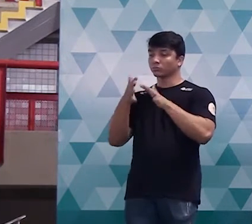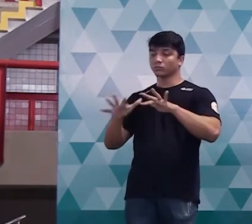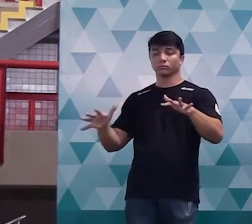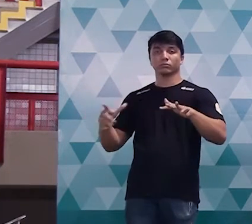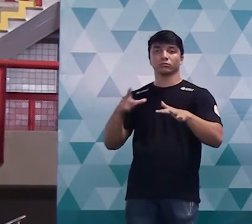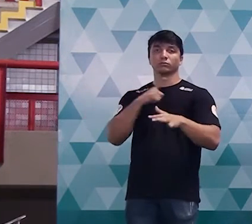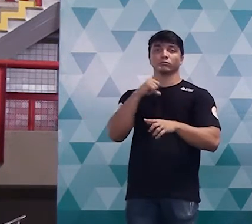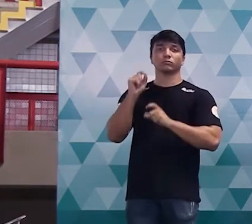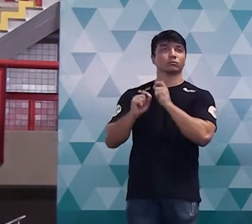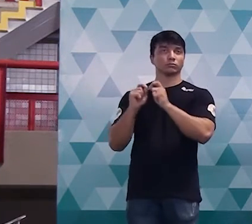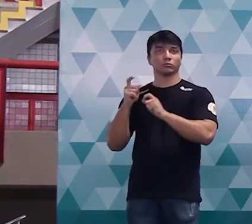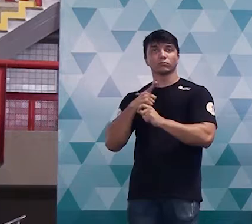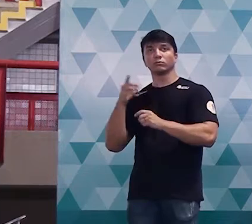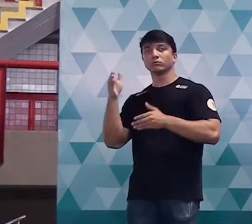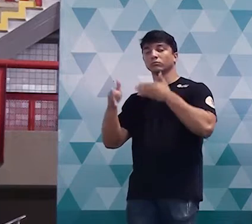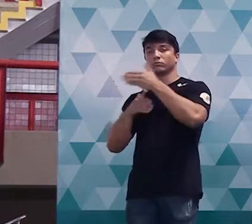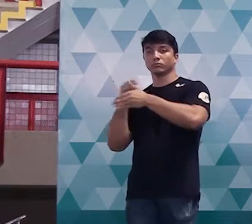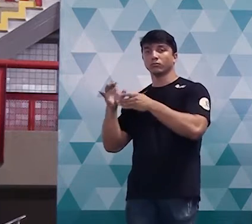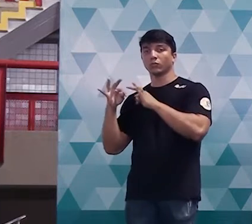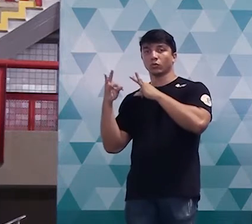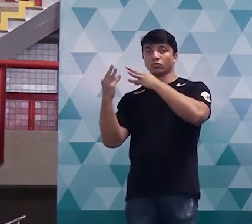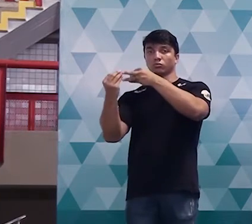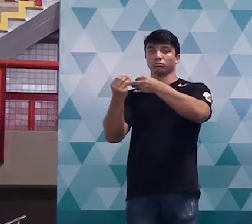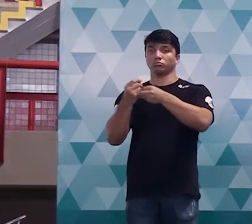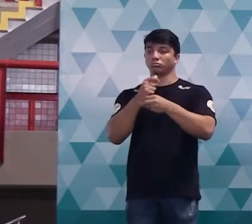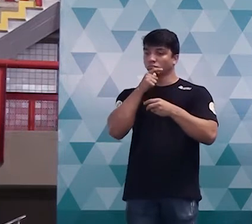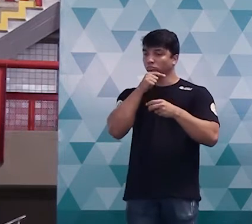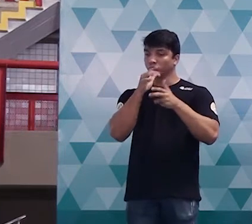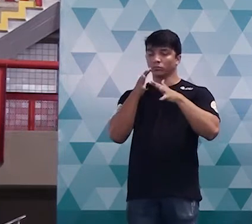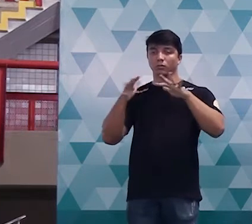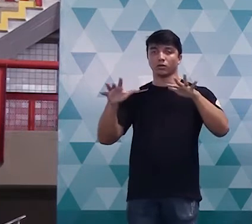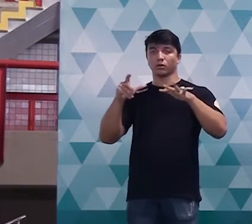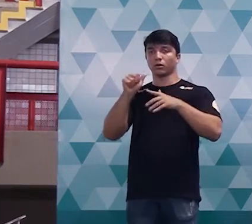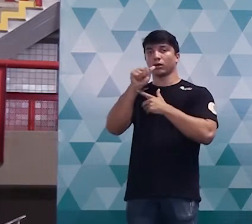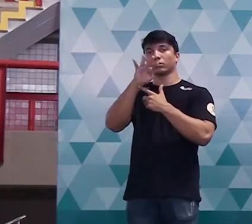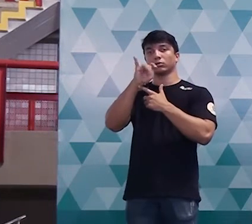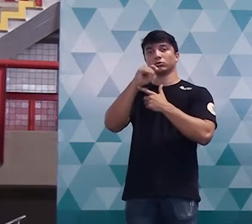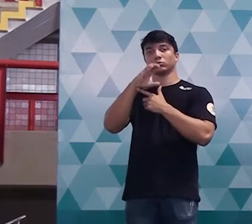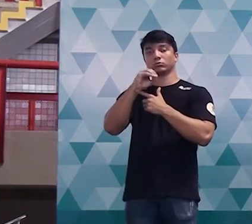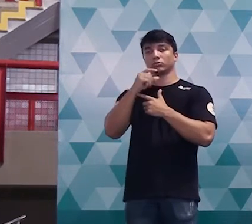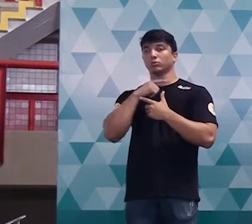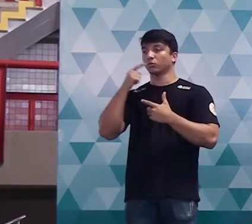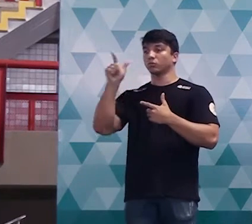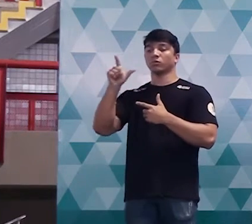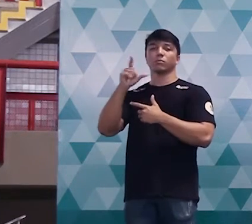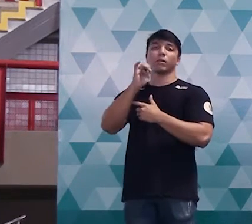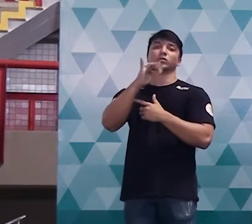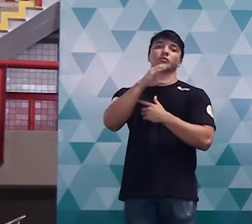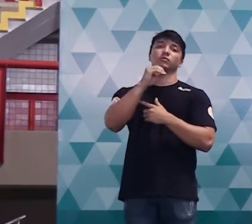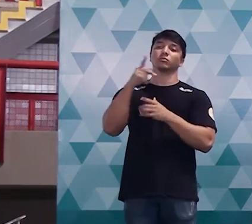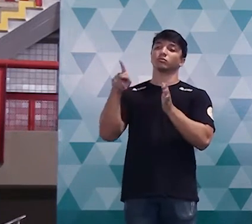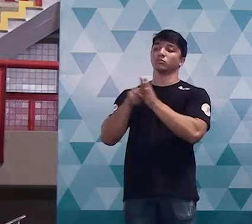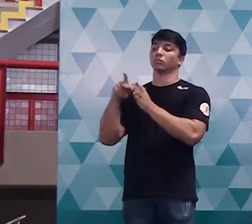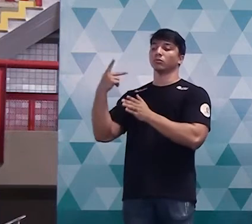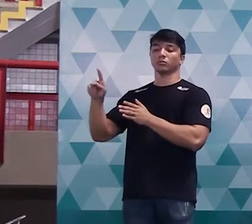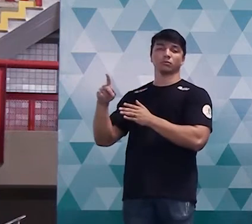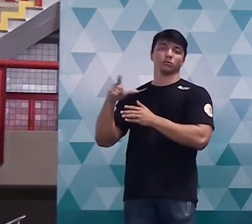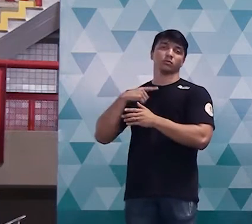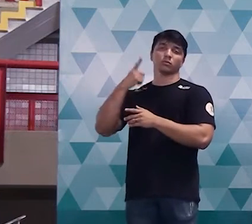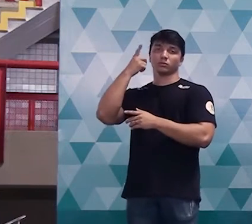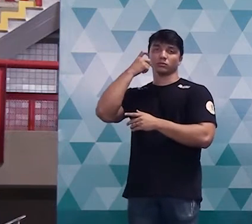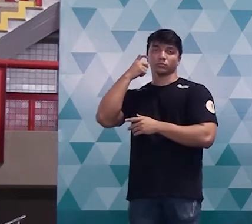iriam obviamente passando por todo o Atlântico e deixava o lado do Pacífico dominado pelos espanhóis,